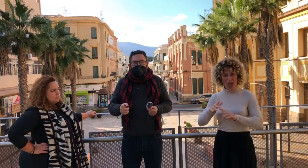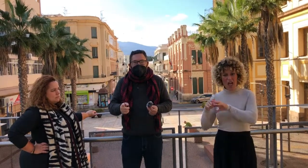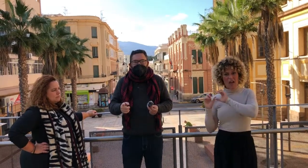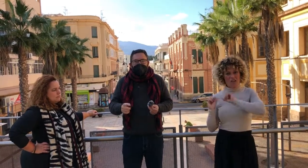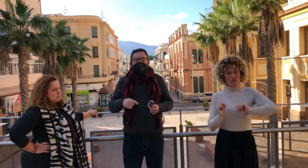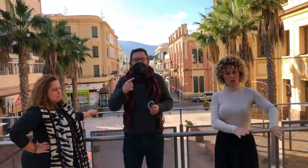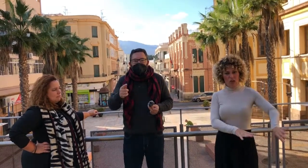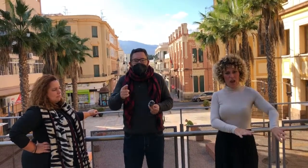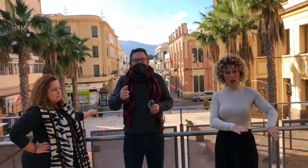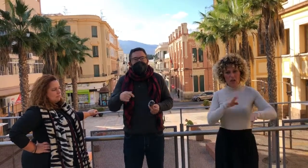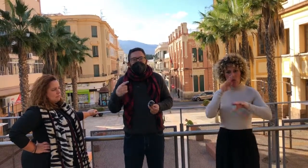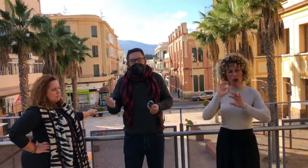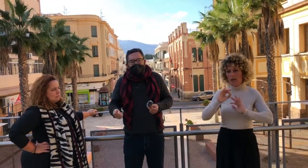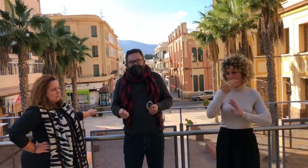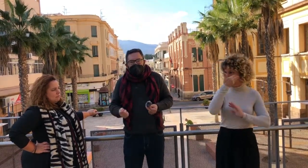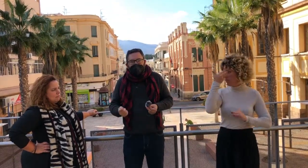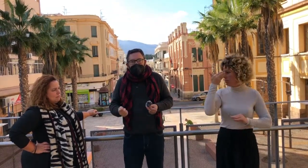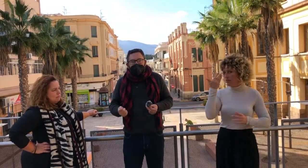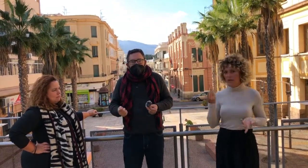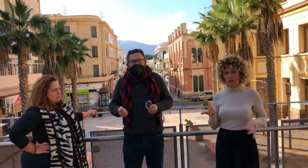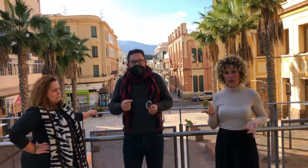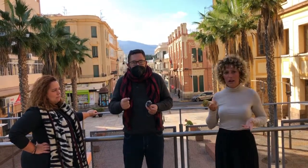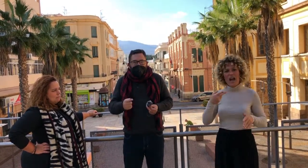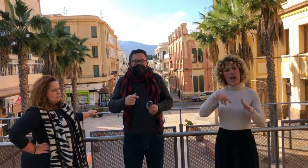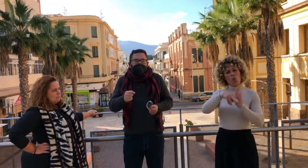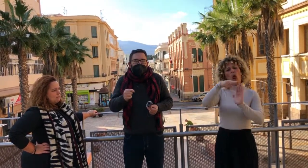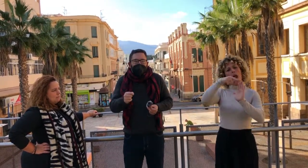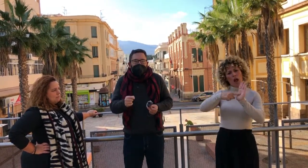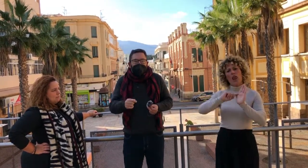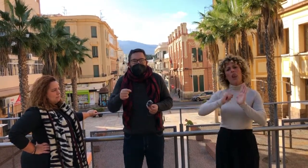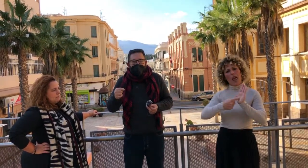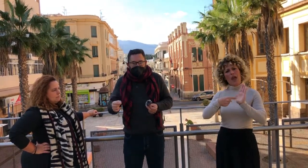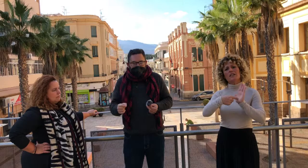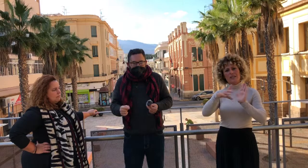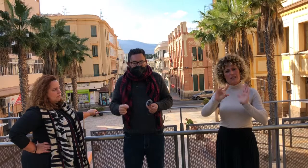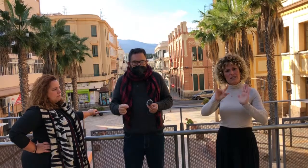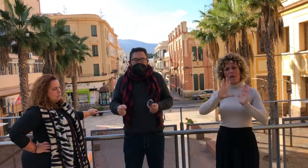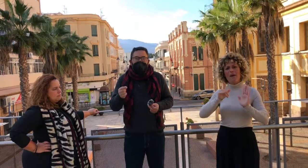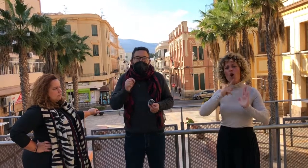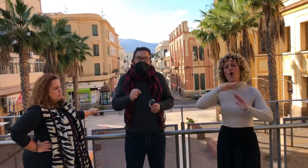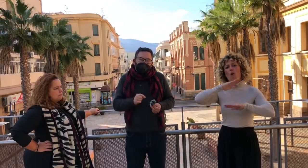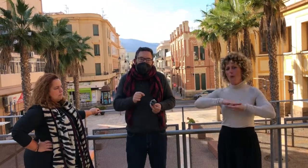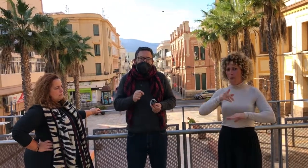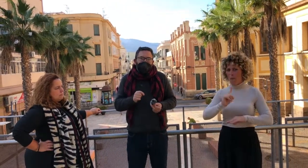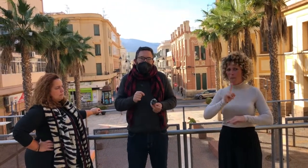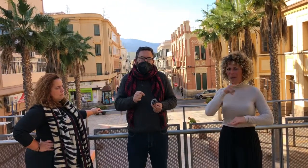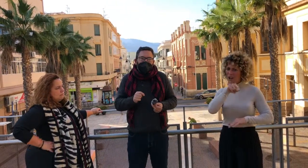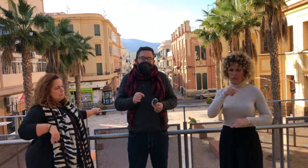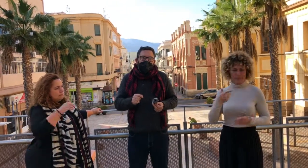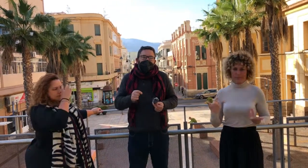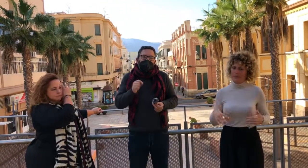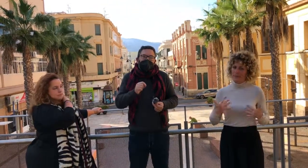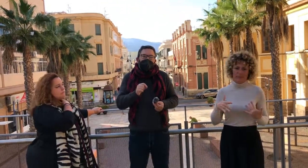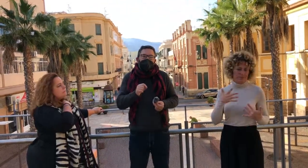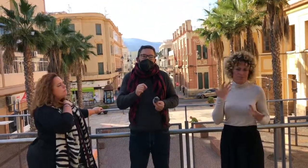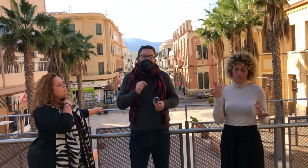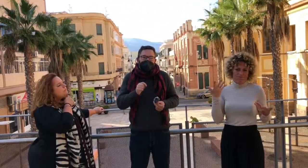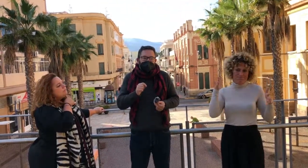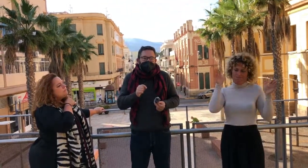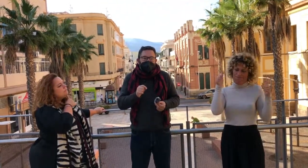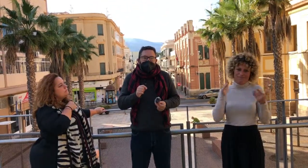lado, regulan pero no aplican, hacen una verdadera barbaridad. Y detrás de todo esto, lo que